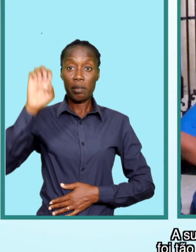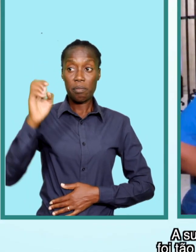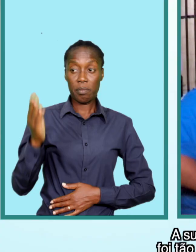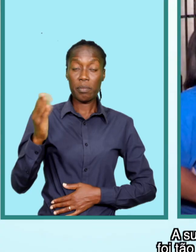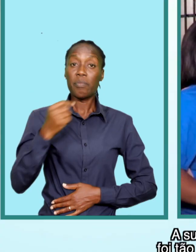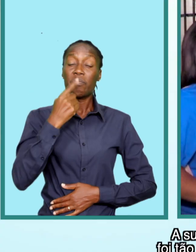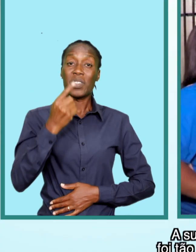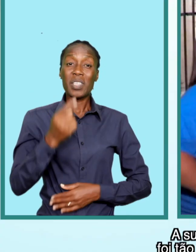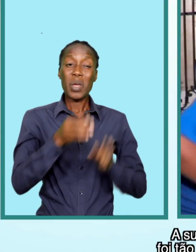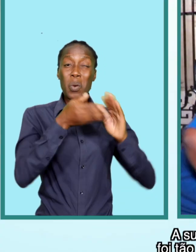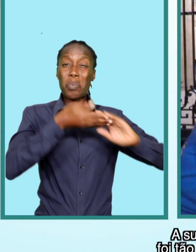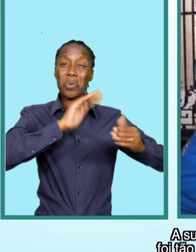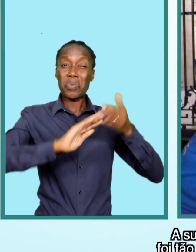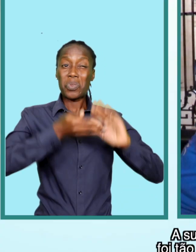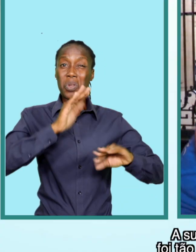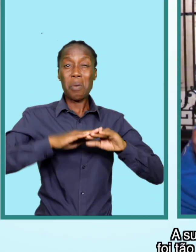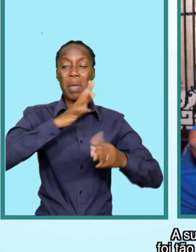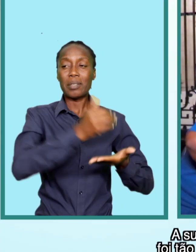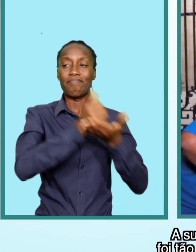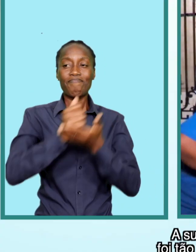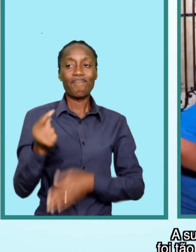sua evolução no percurso acadêmico foi tão